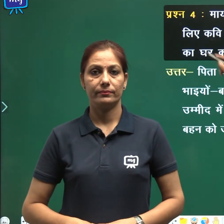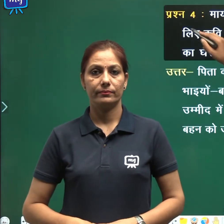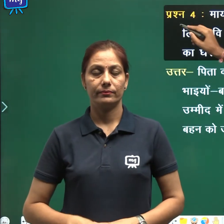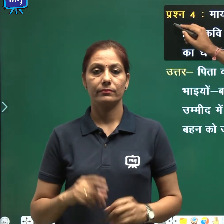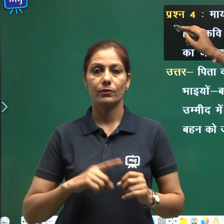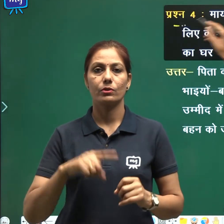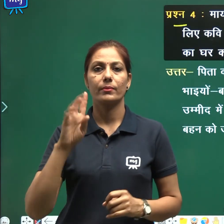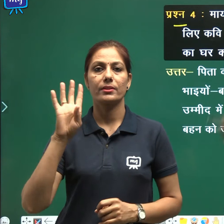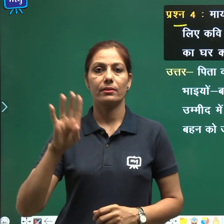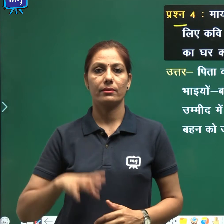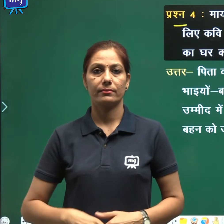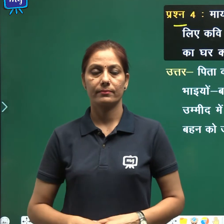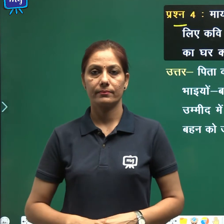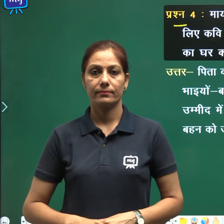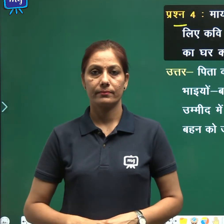प्रश्न 4,